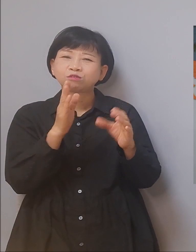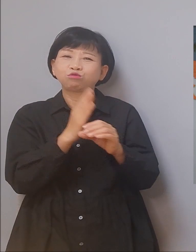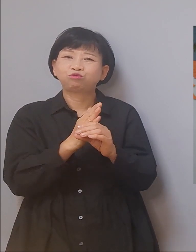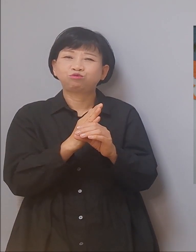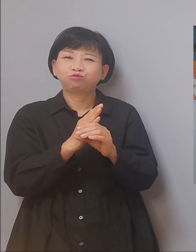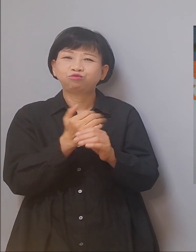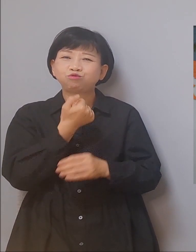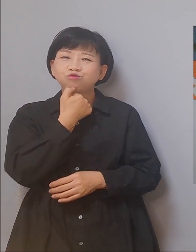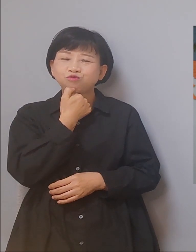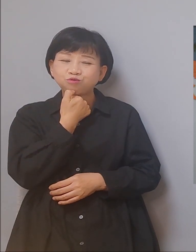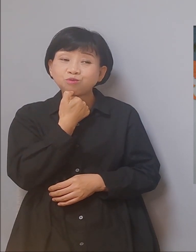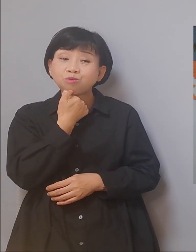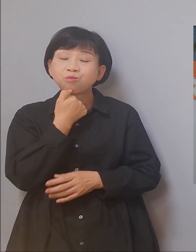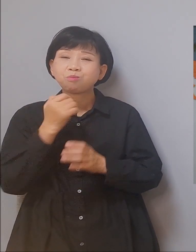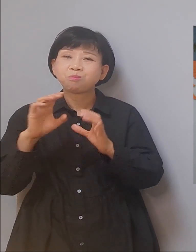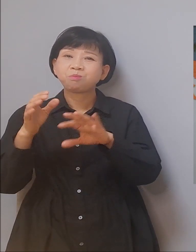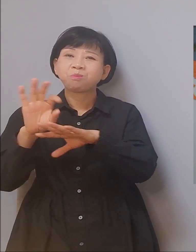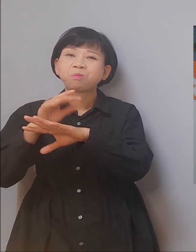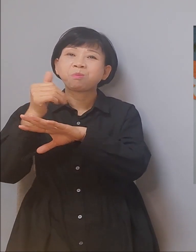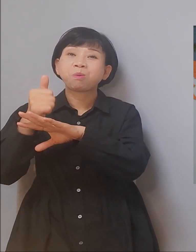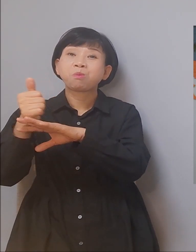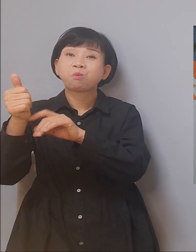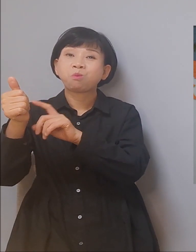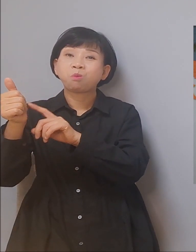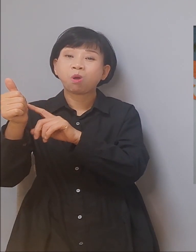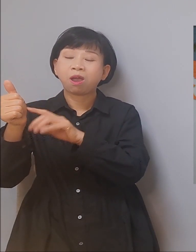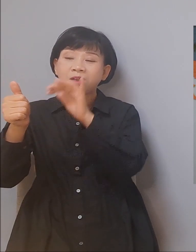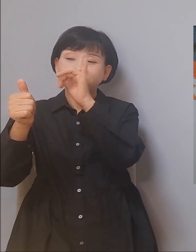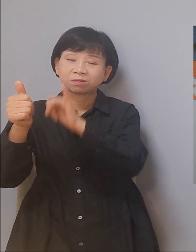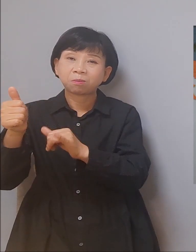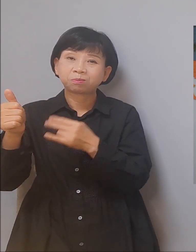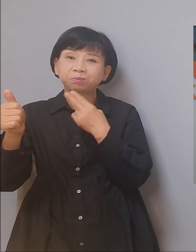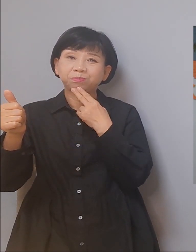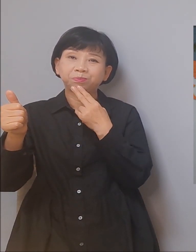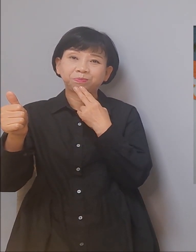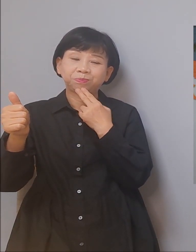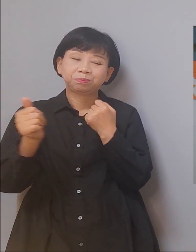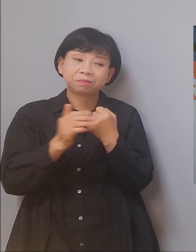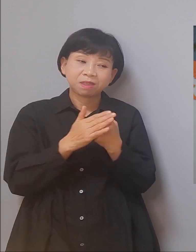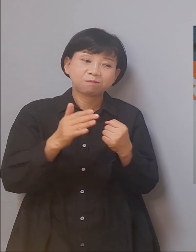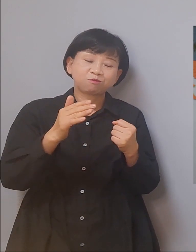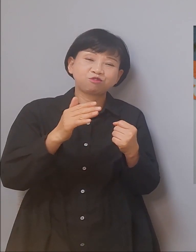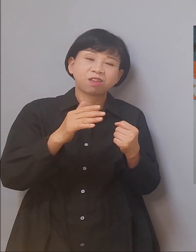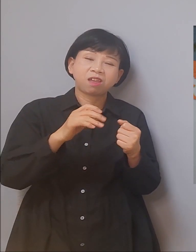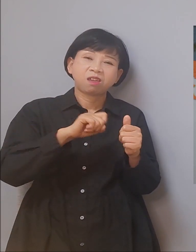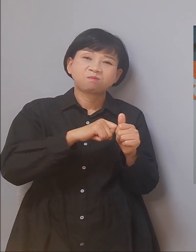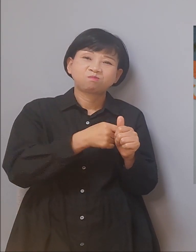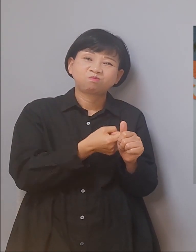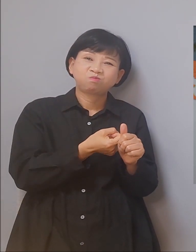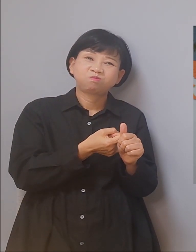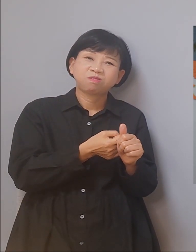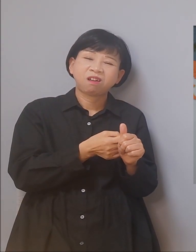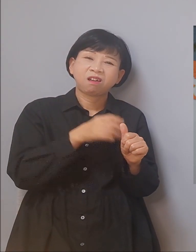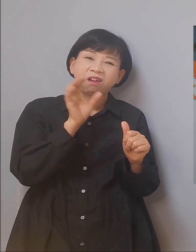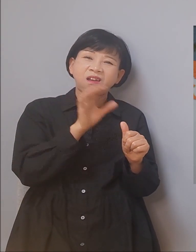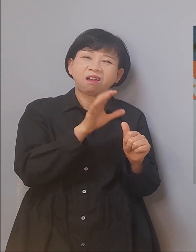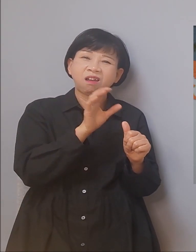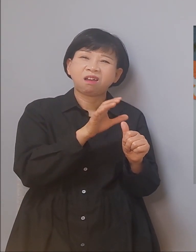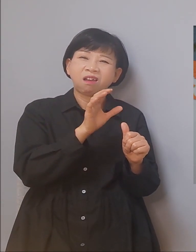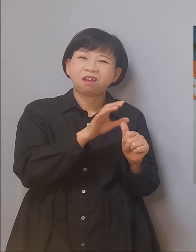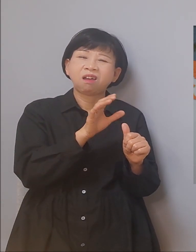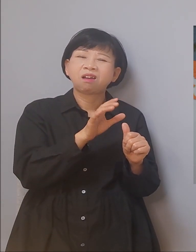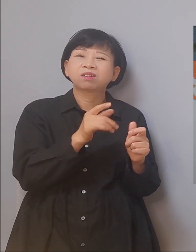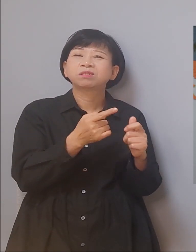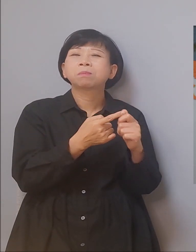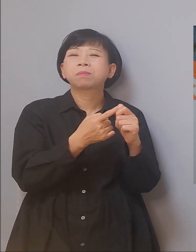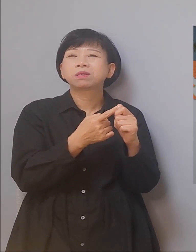제국의 황제를 섬기지 않던 이 기독교인들을 너무나 핍박하였고 이 로마의 가장 먼저 핍박할 대상